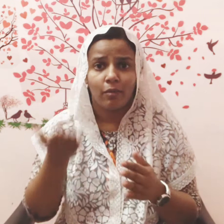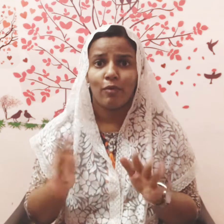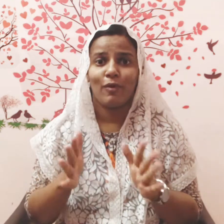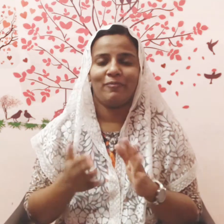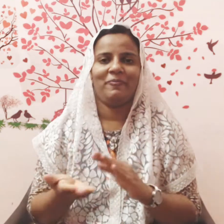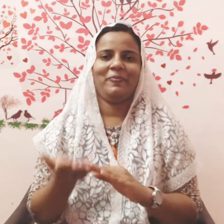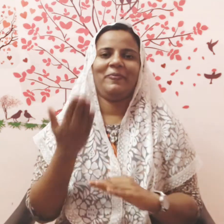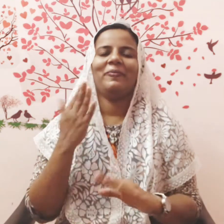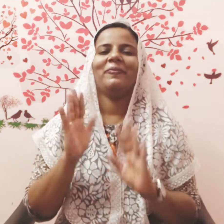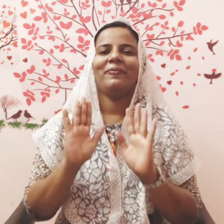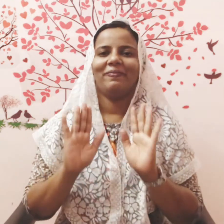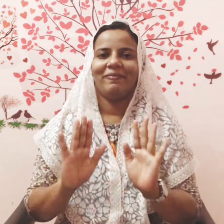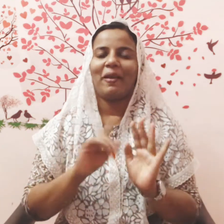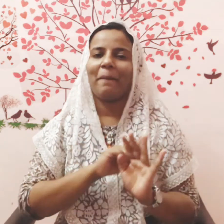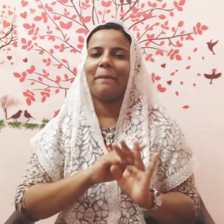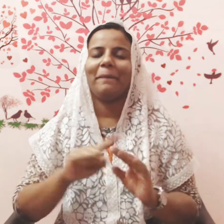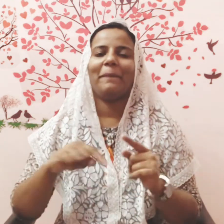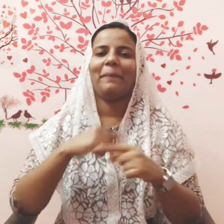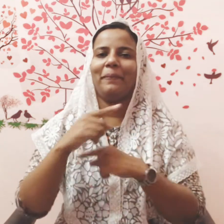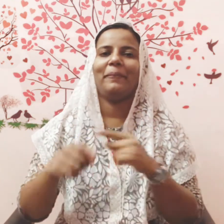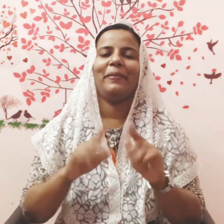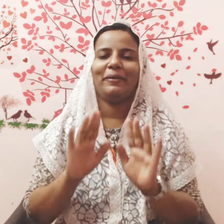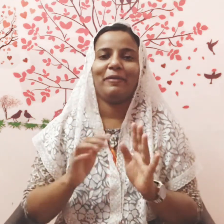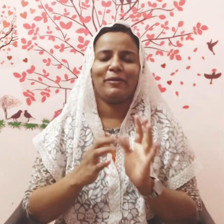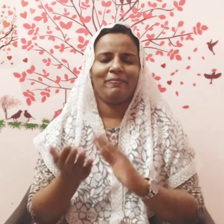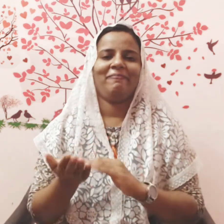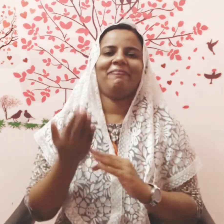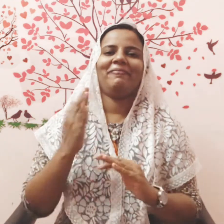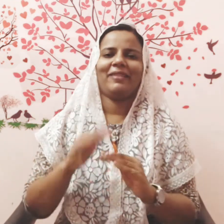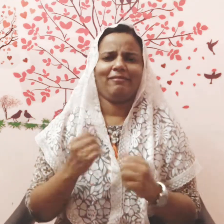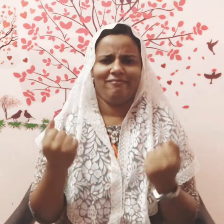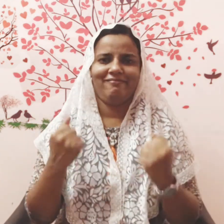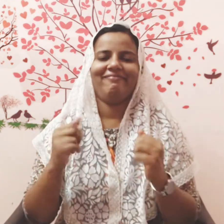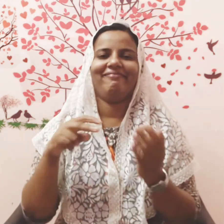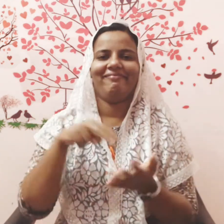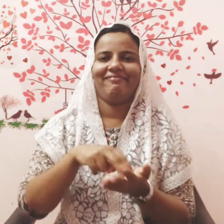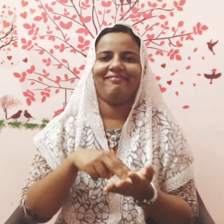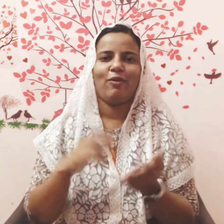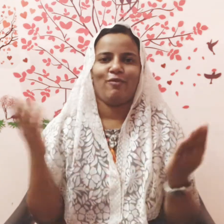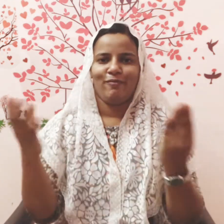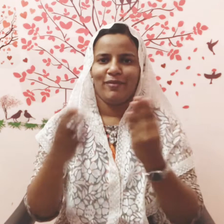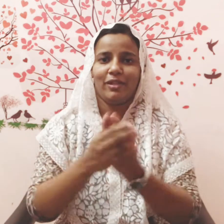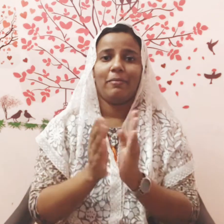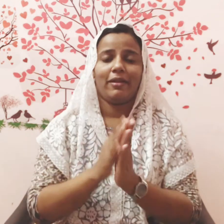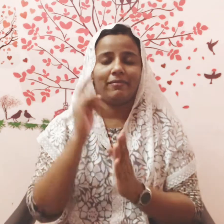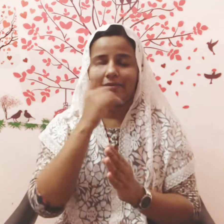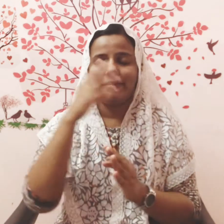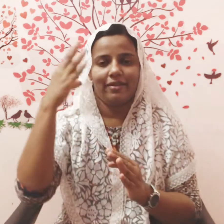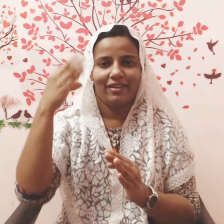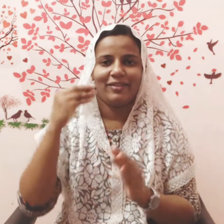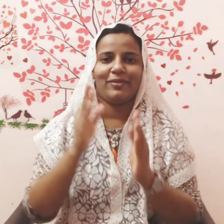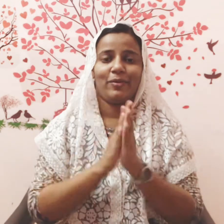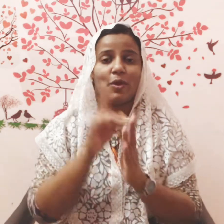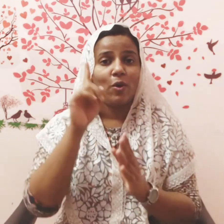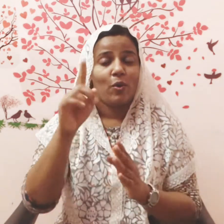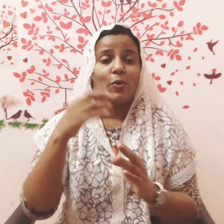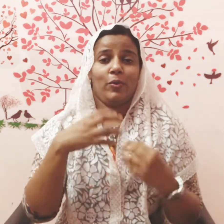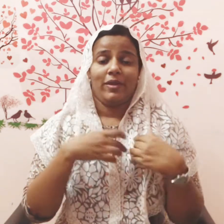താഴ്ത്തുവാൻ അനുവദിക്കത്തില്ല. കർത്താവ് നമ്മുടെ തലയെ ഉയർത്തിപ്പിടിക്കുക തന്നെ ചെയ്യും. കേട്ടോ, ധൈര്യമായിട്ടിരുന്നാട്ട് നമുക്ക് ഒരുമിച്ച് പ്രാർത്ഥിക്കാം. എല്ലാവരുടെയും കണ്ണുകൾ അടച്ച്